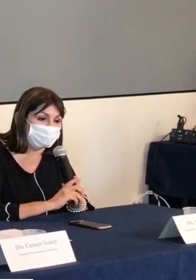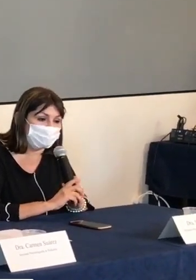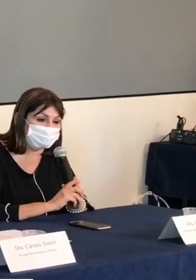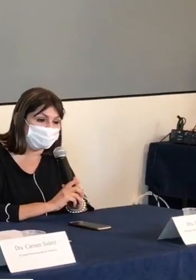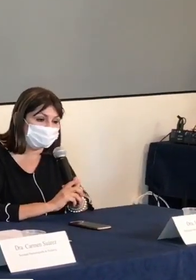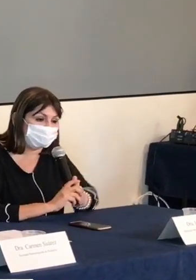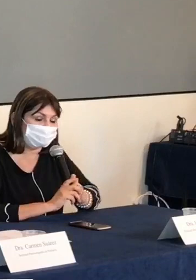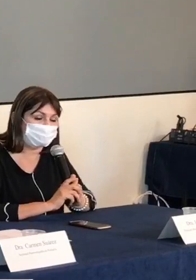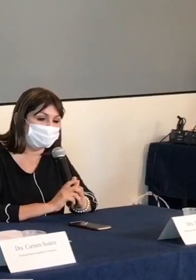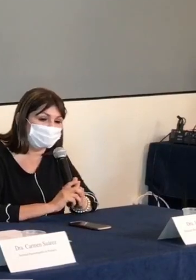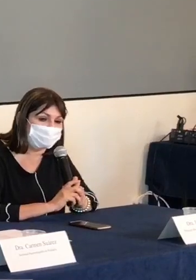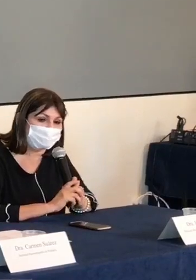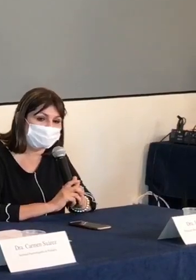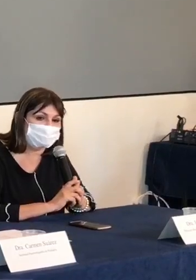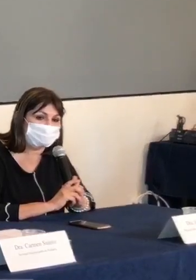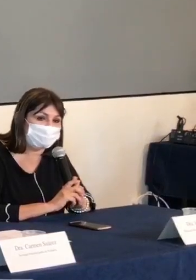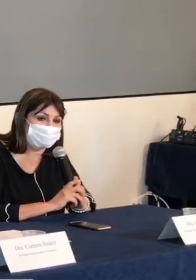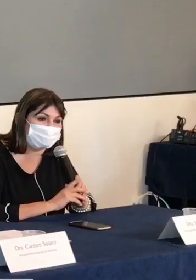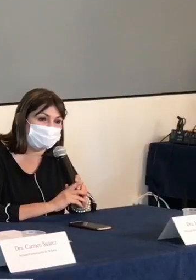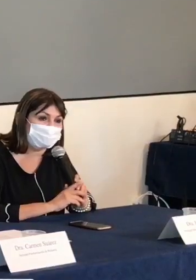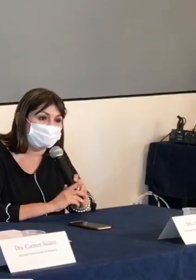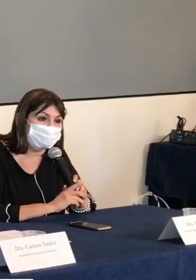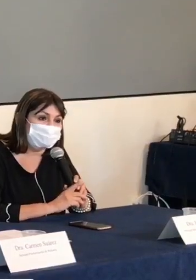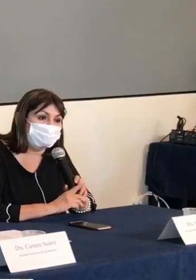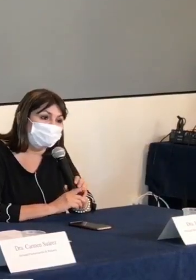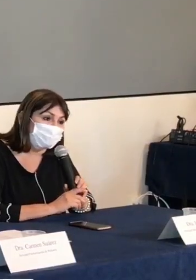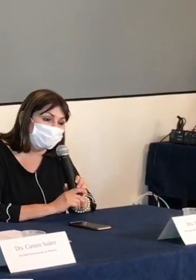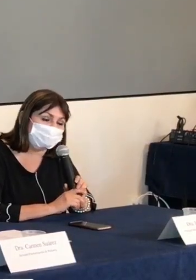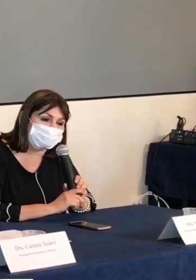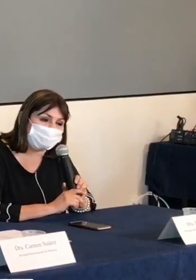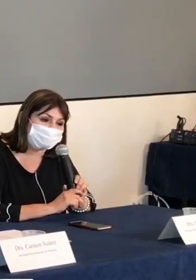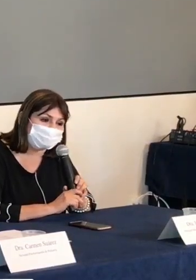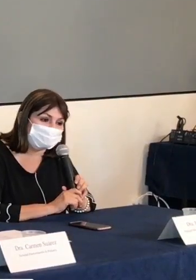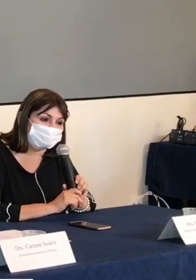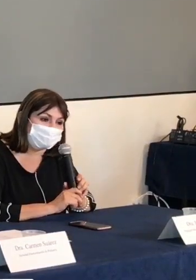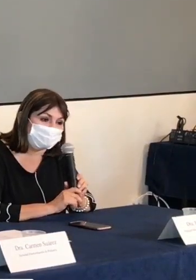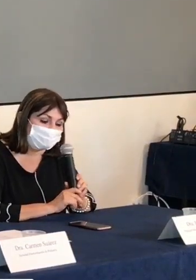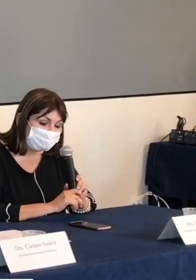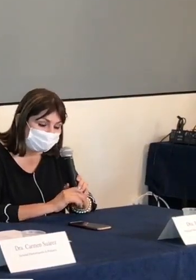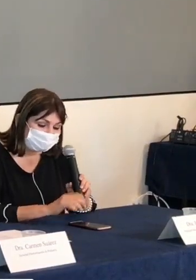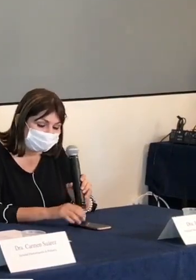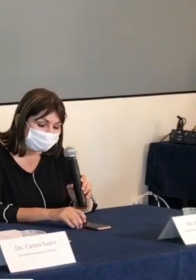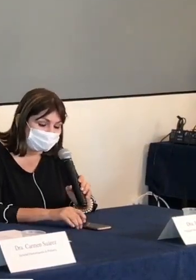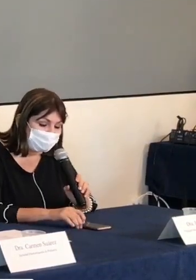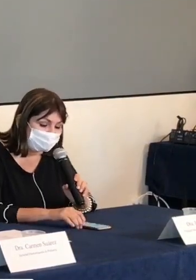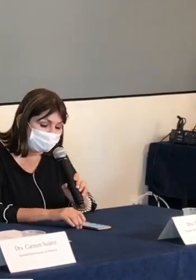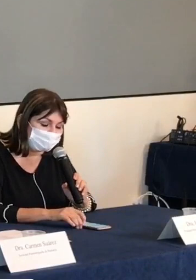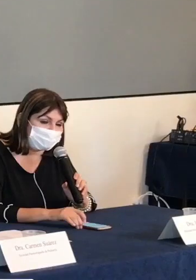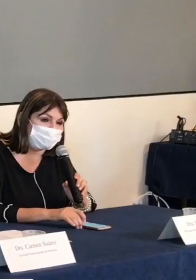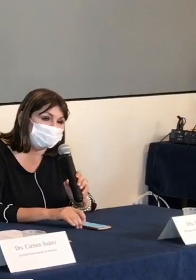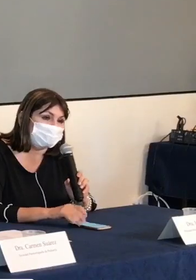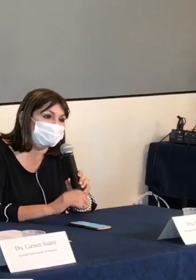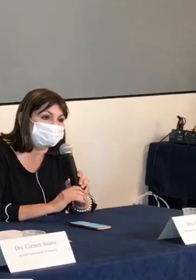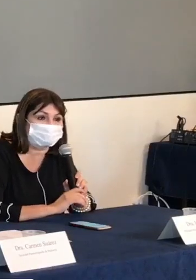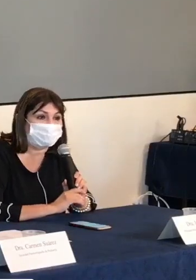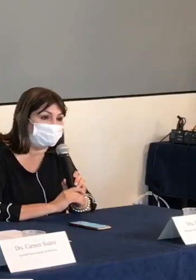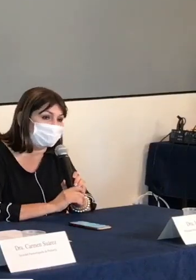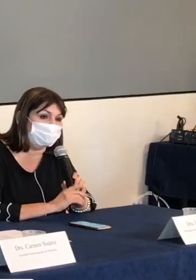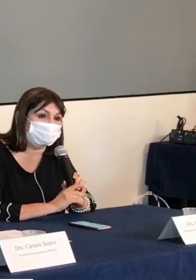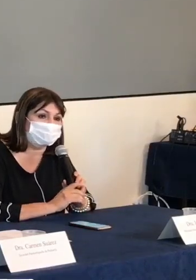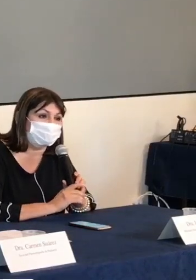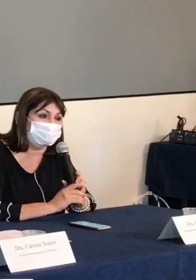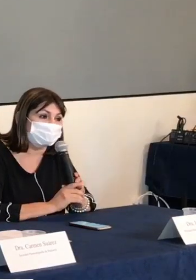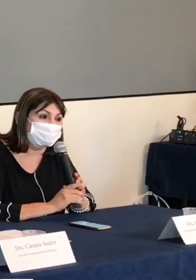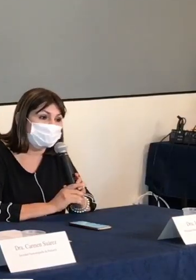convención anual de la Sociedad Puertorriqueña de Pediatría, uno de los temas que siempre tocamos los pediatras es